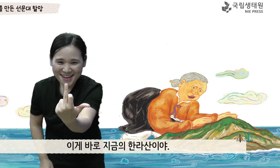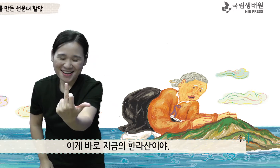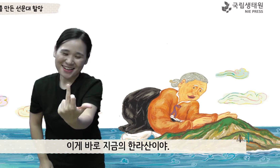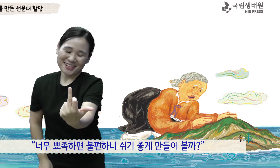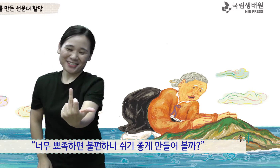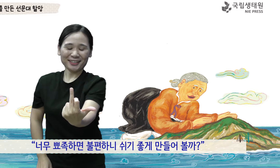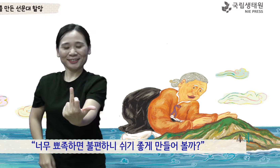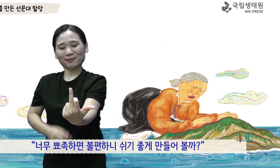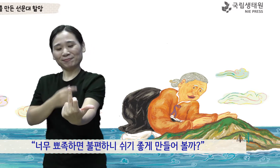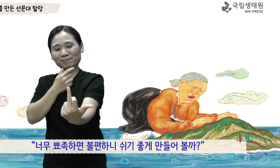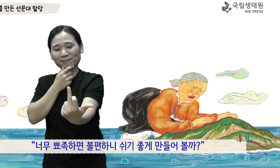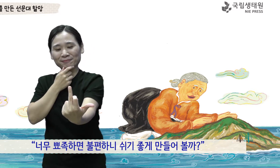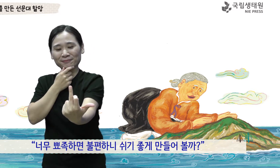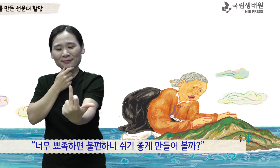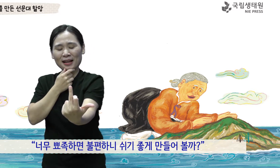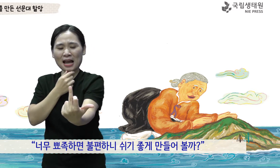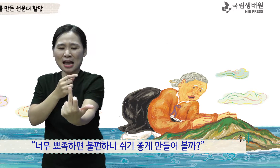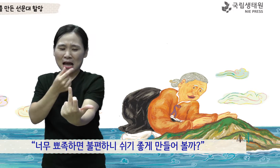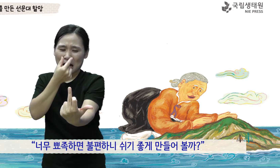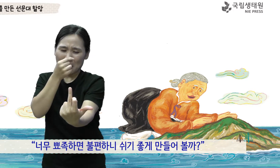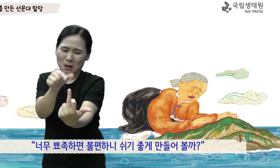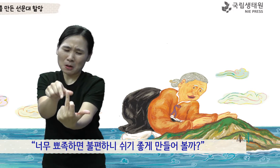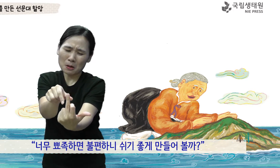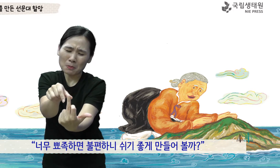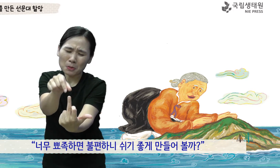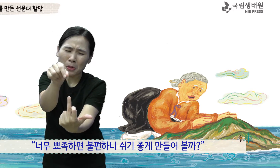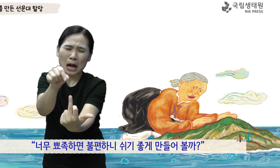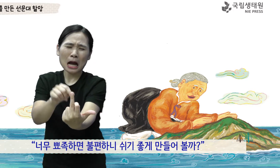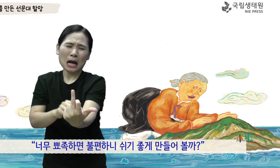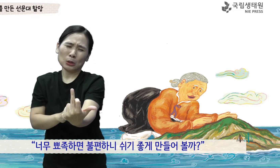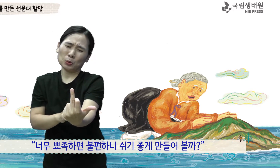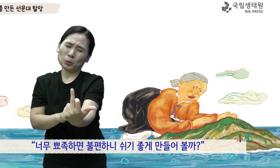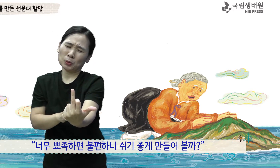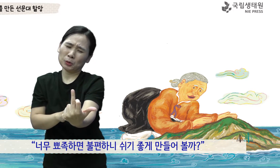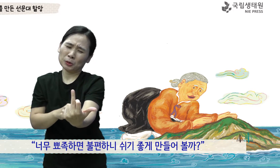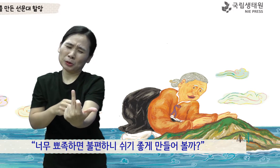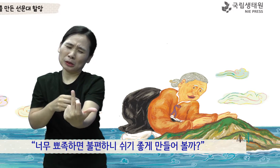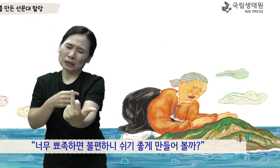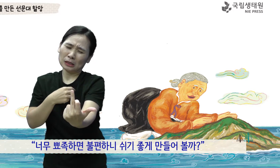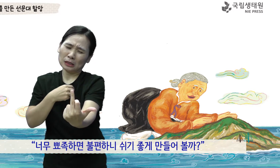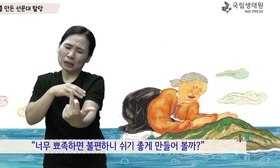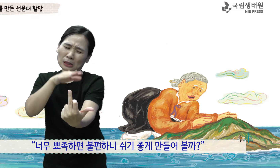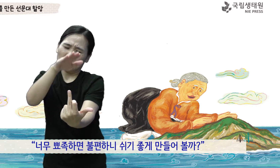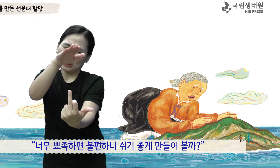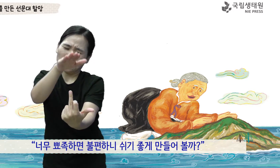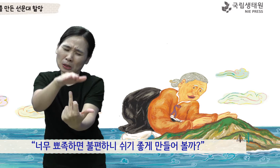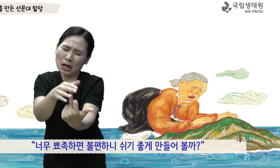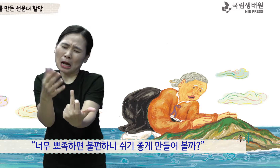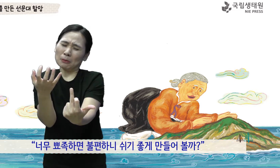너무 뾰족하면 불편하니 쉬기 좋게 만들어볼까?